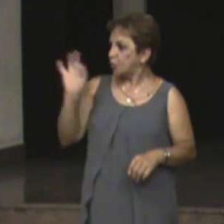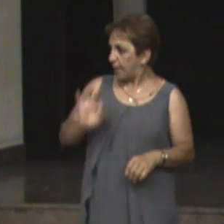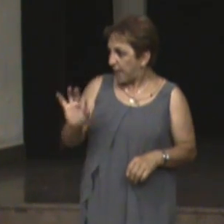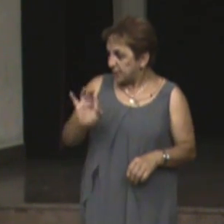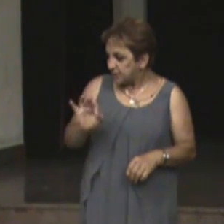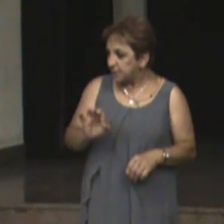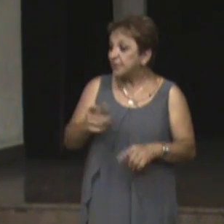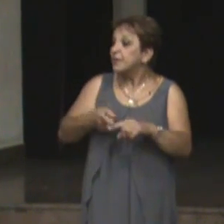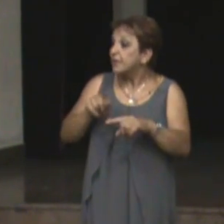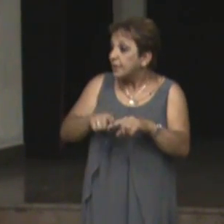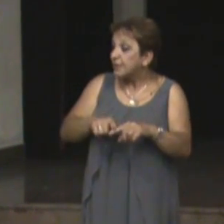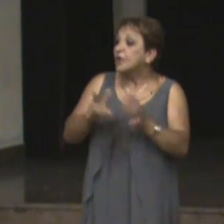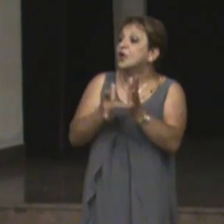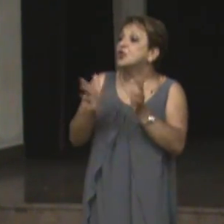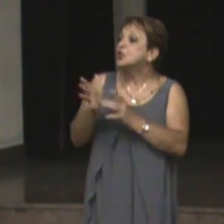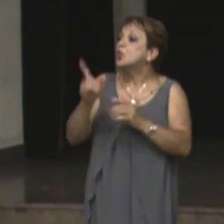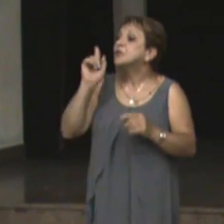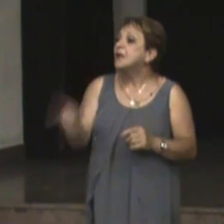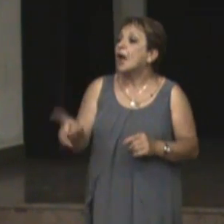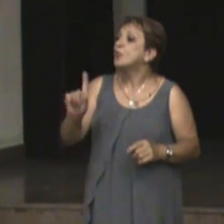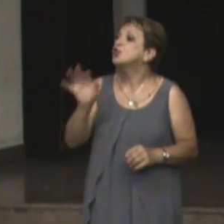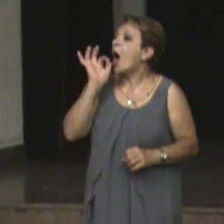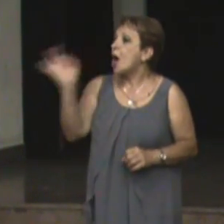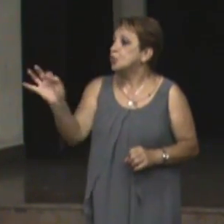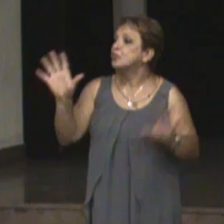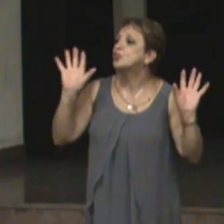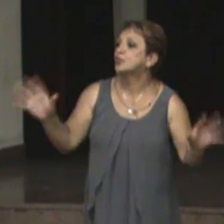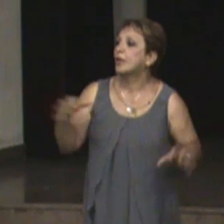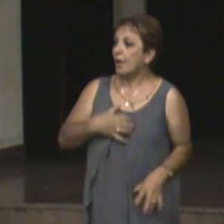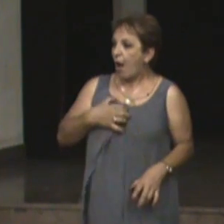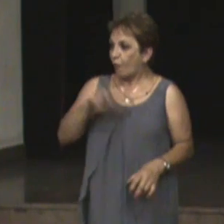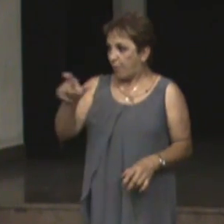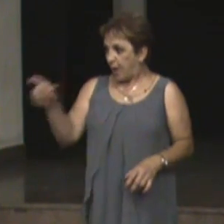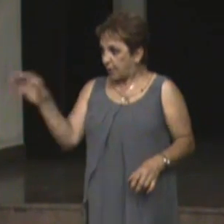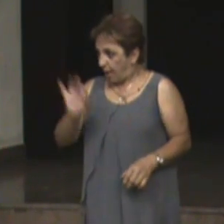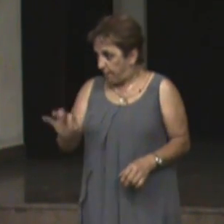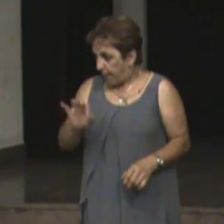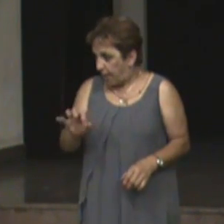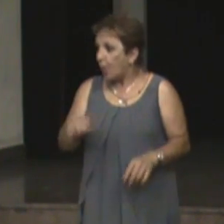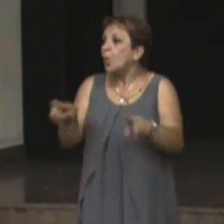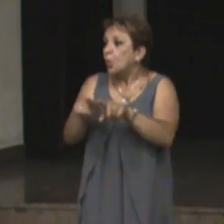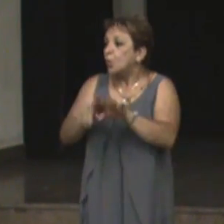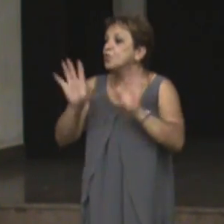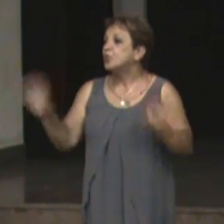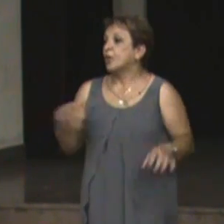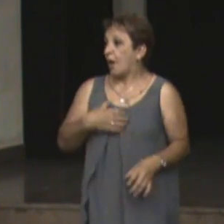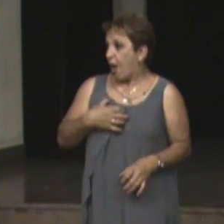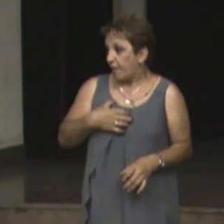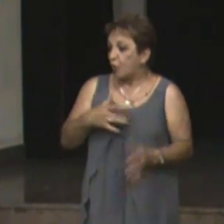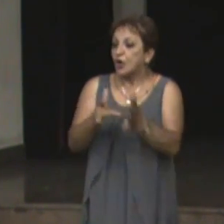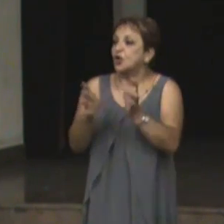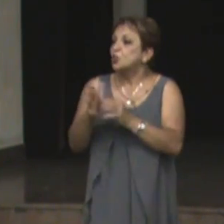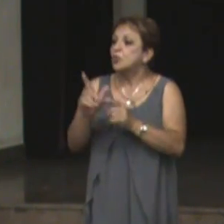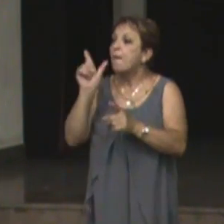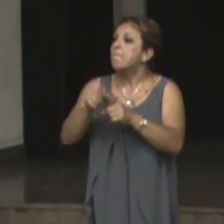Եվ այն ինչ որ Քրիստոս իրականում ասում է, շատ կարևոր է մարդկանց համար։ Եվ նույնքան կարևոր է, որ Քրիստոսի